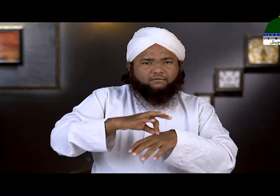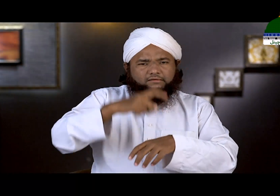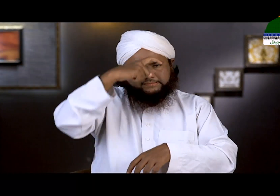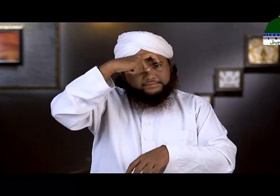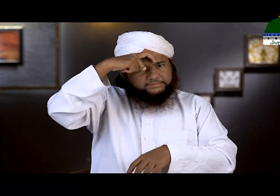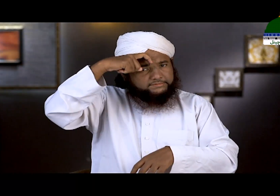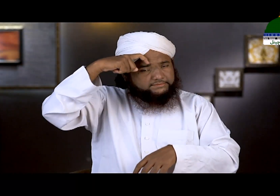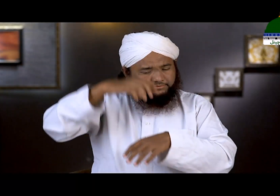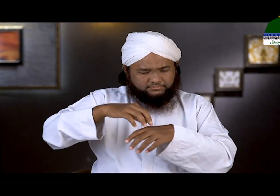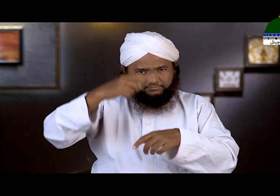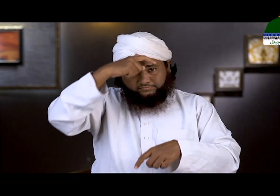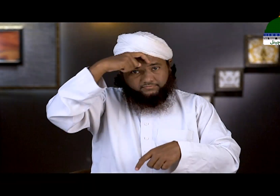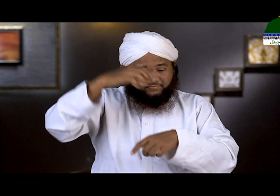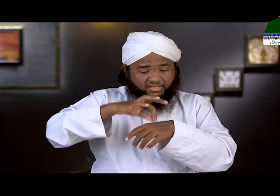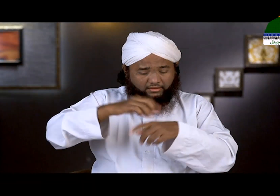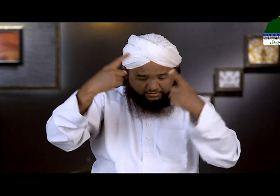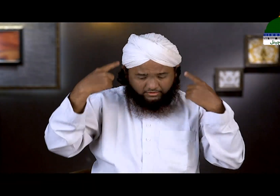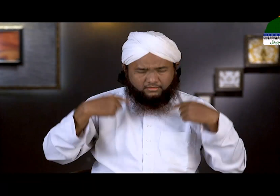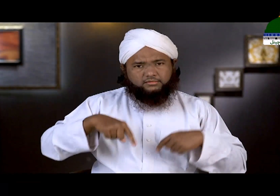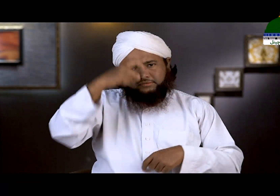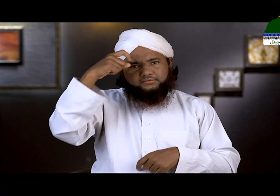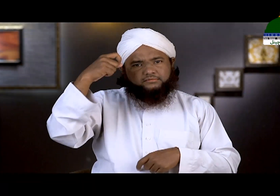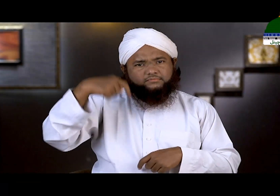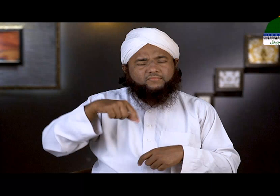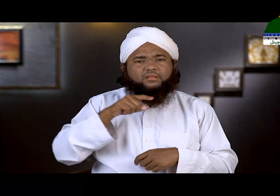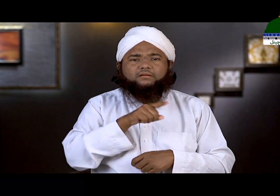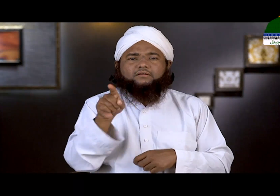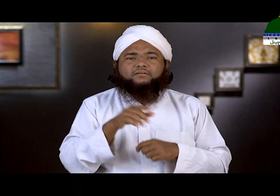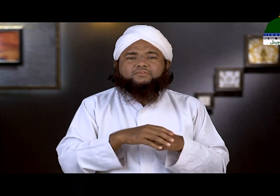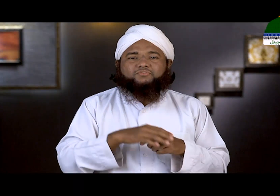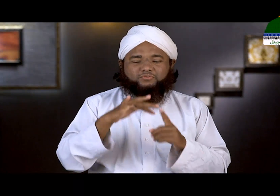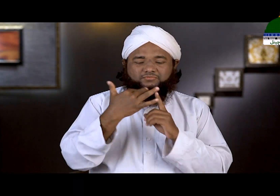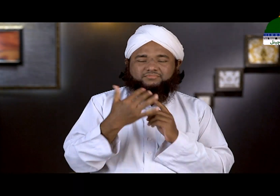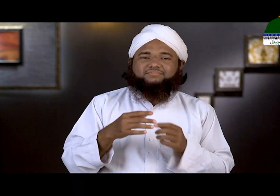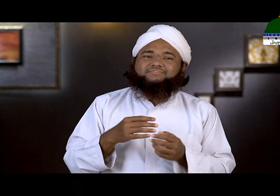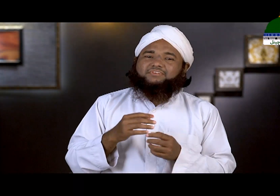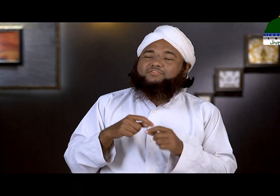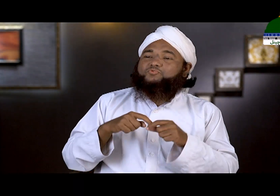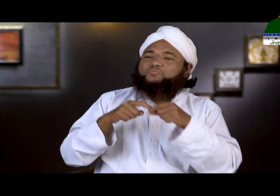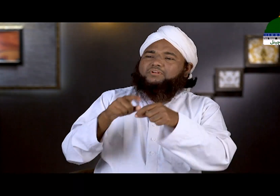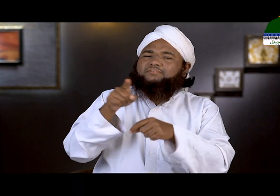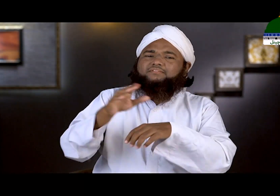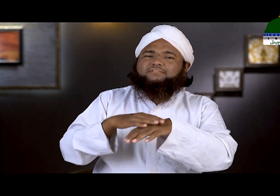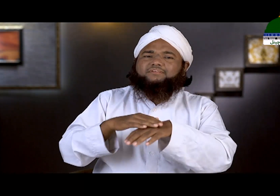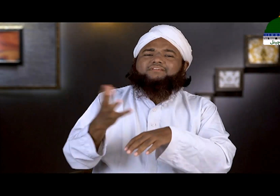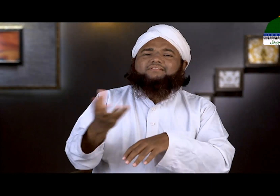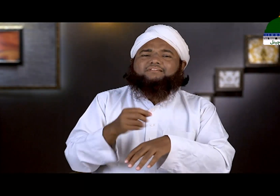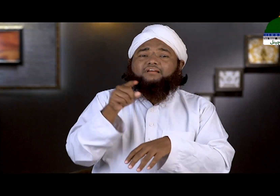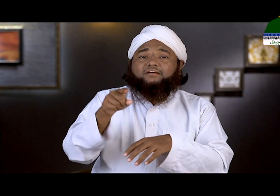بدن مبارک پر پسینہ تھا۔ سید عالم شاہ رحمت اللہ علیہ نے پوچھا کیا حال ہے؟ عرض کیا جب میں اس بھڑکتی